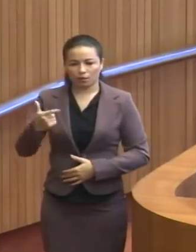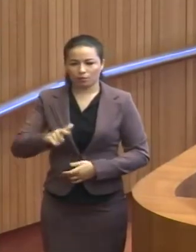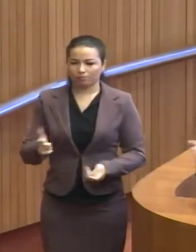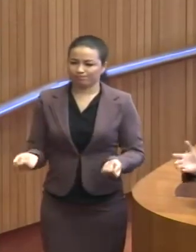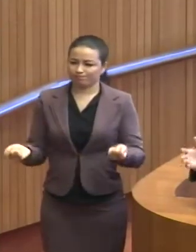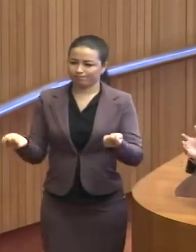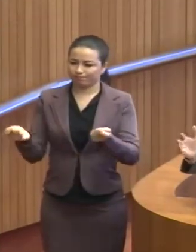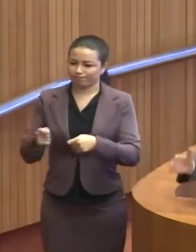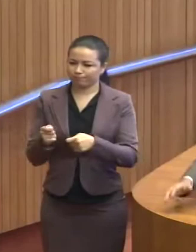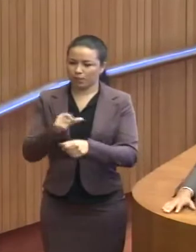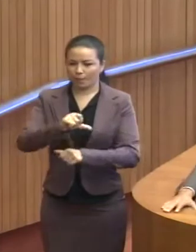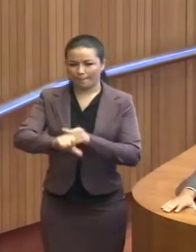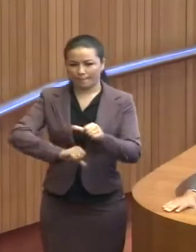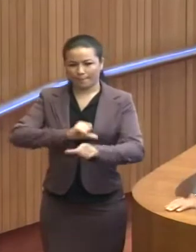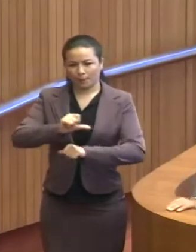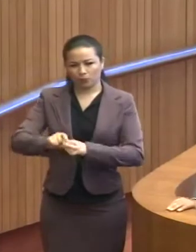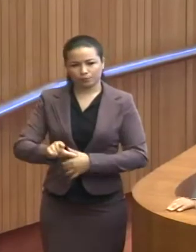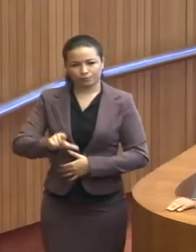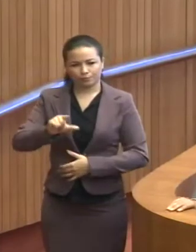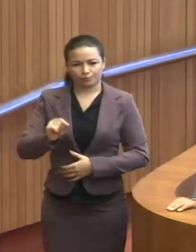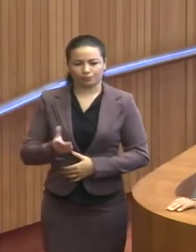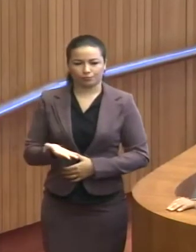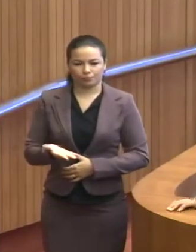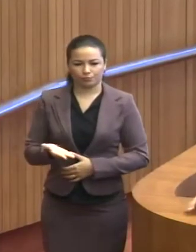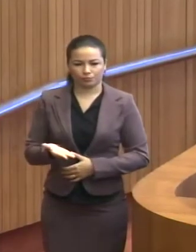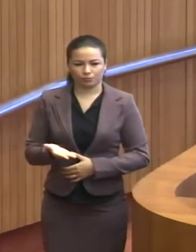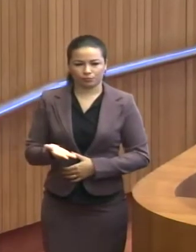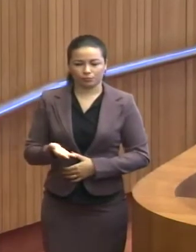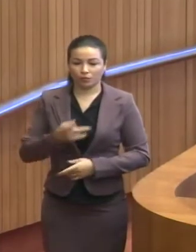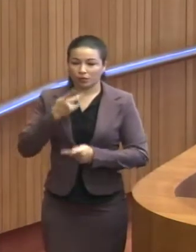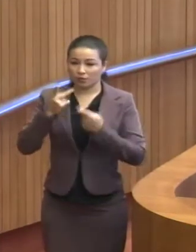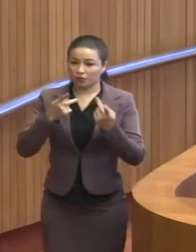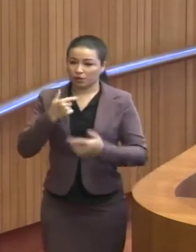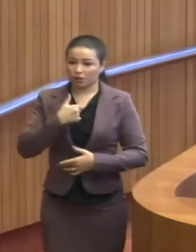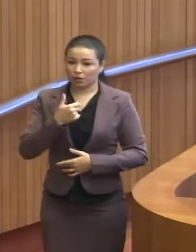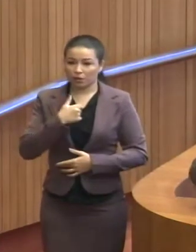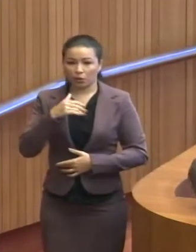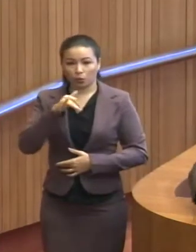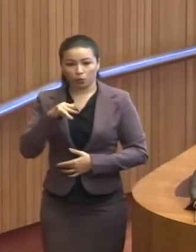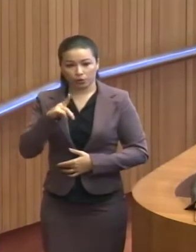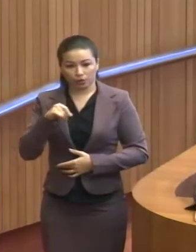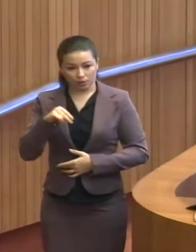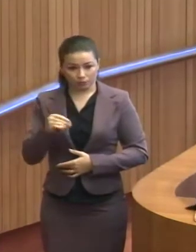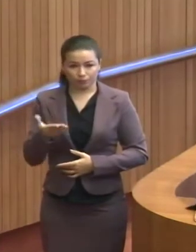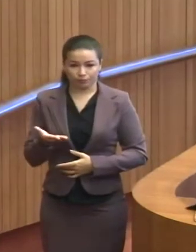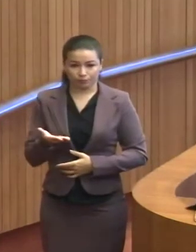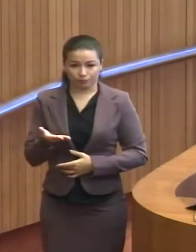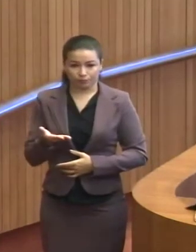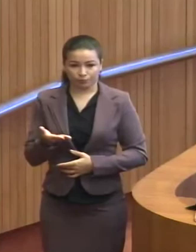ter capacidade de modificar a decisão. Disseram que eu era um condenado.